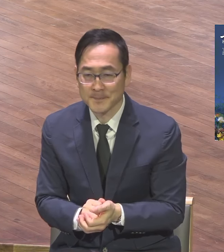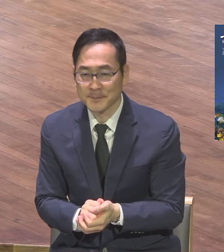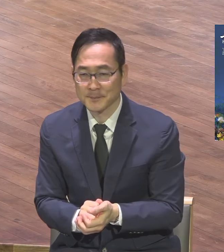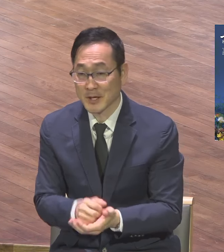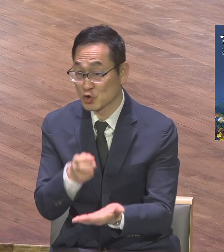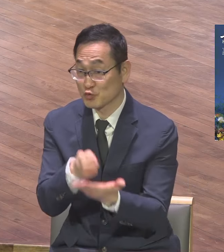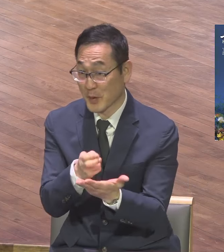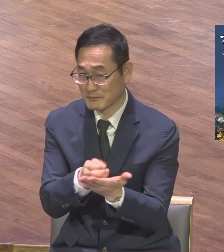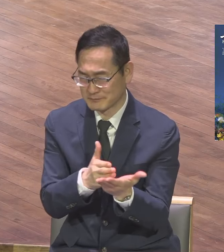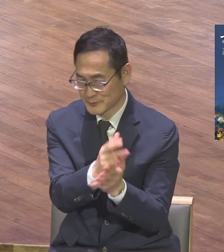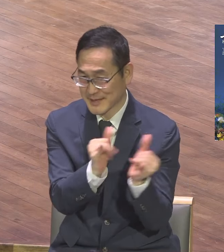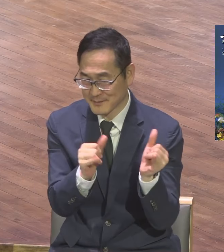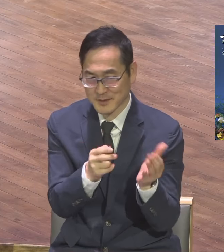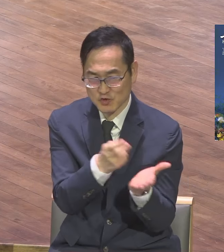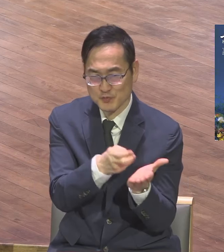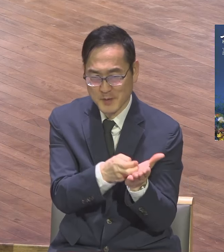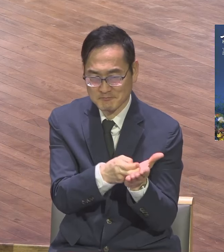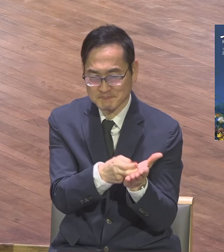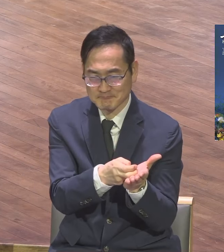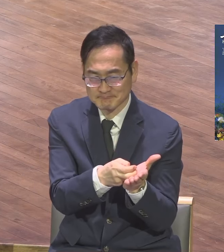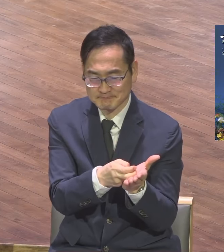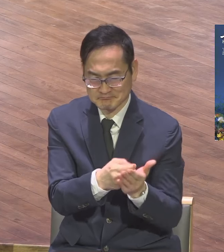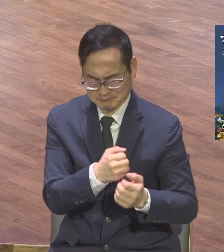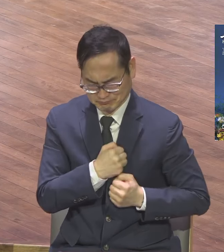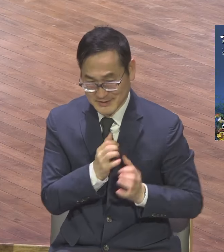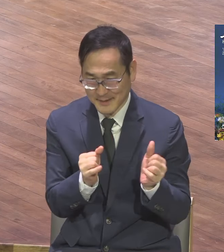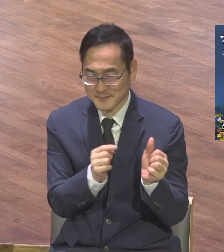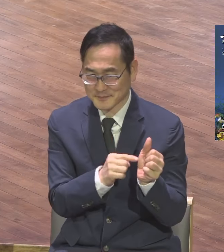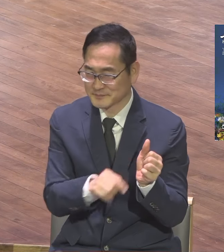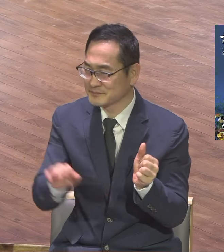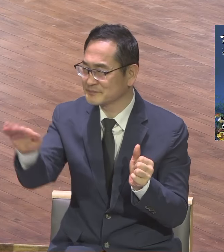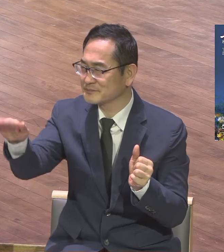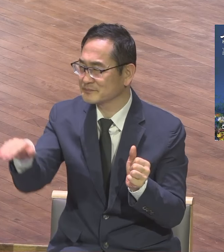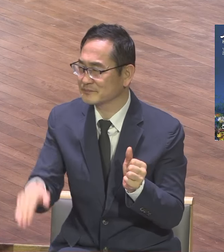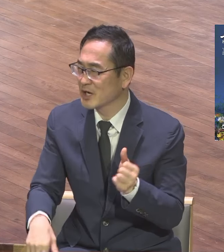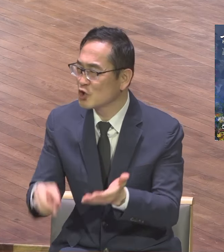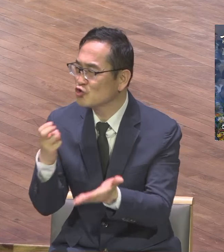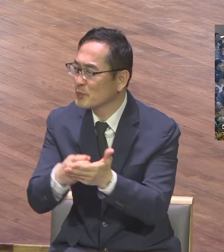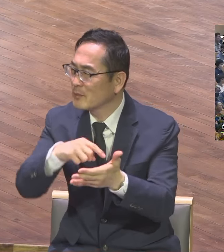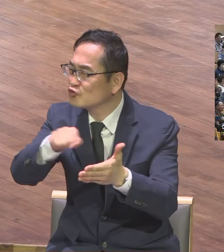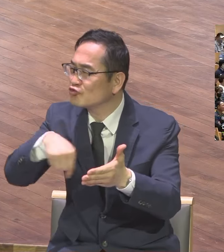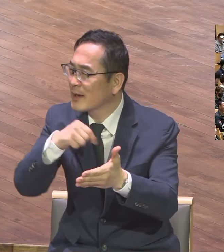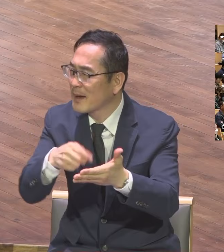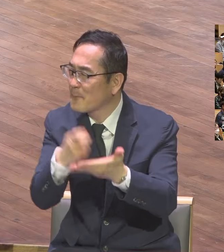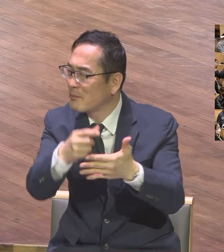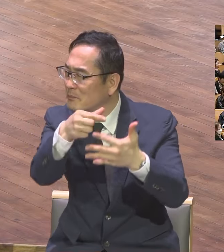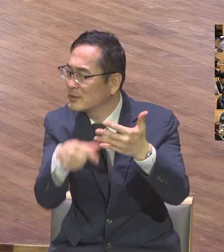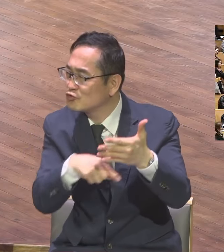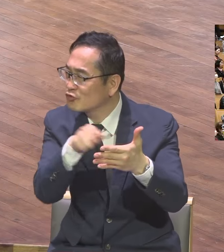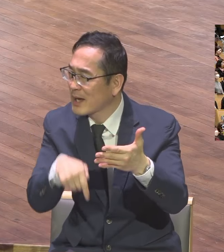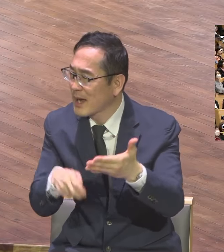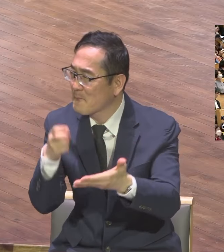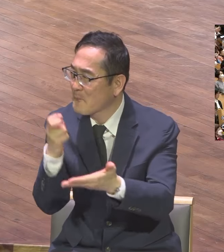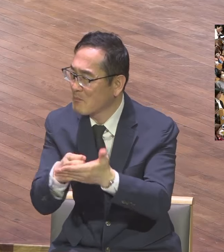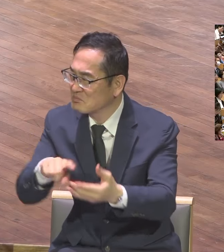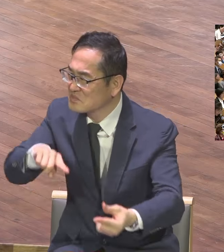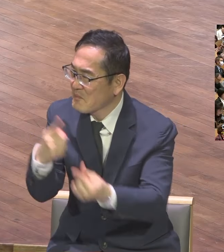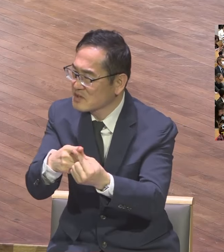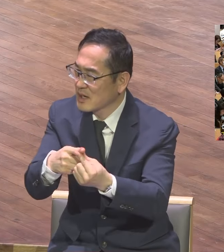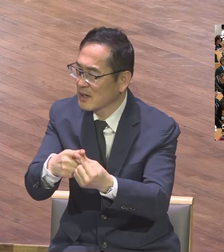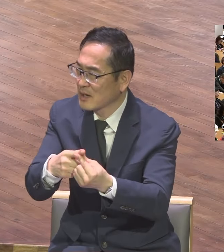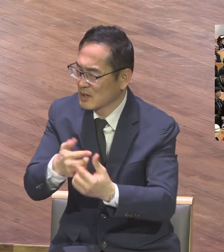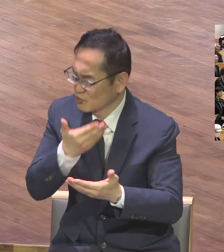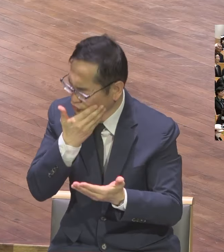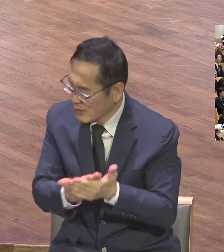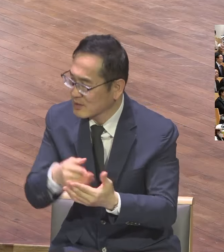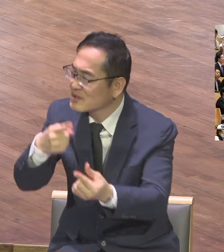율법사가 예수님을 향해서 이런 질문을 하지요. 선생님 율법 중에서 어느 계명이 큽니까? 어느 계명이